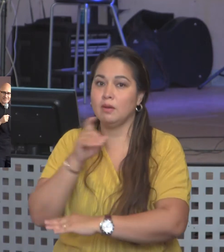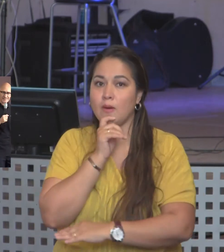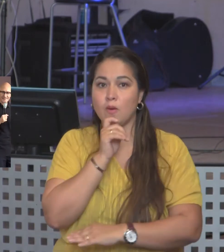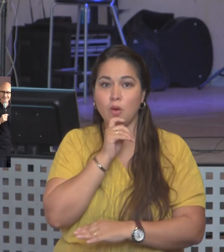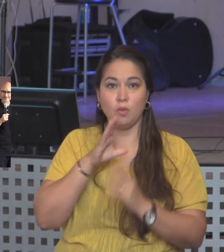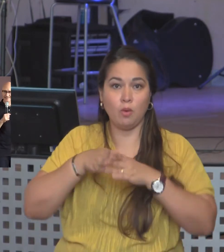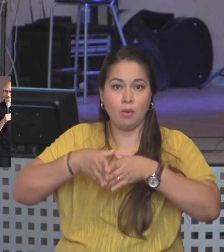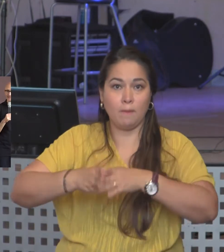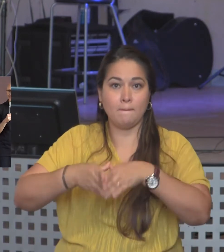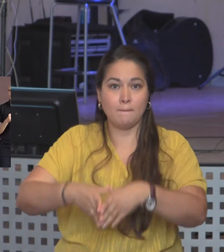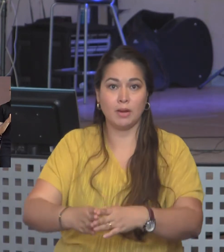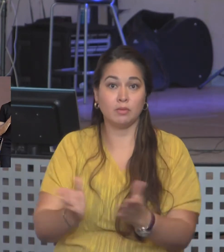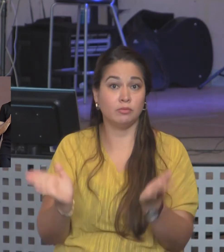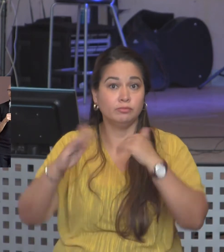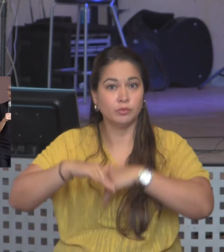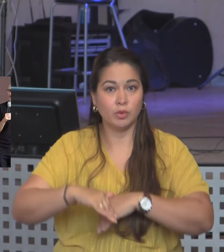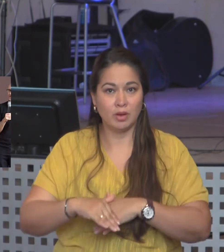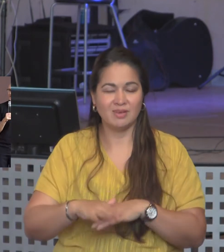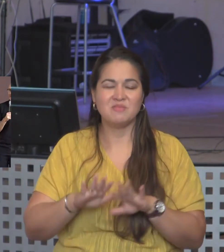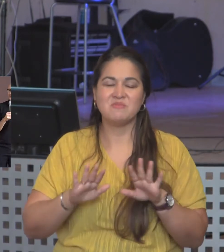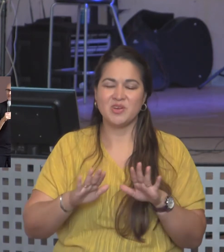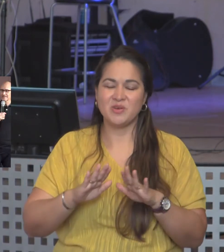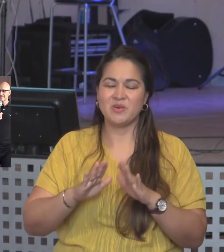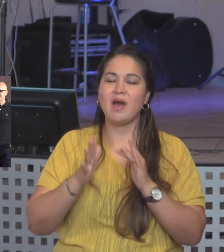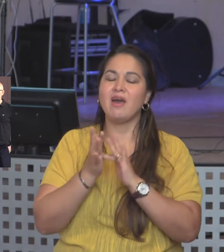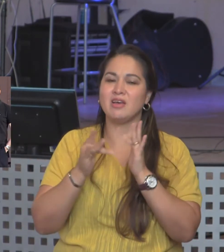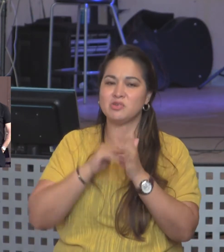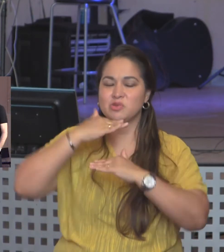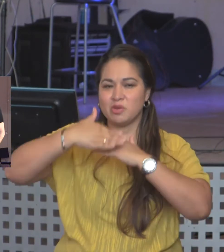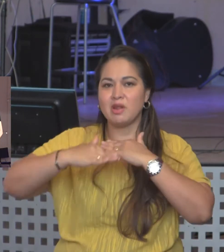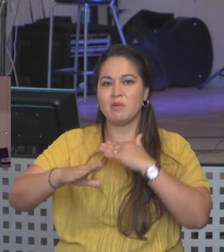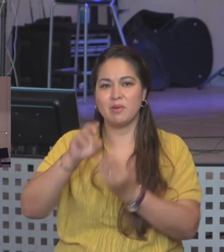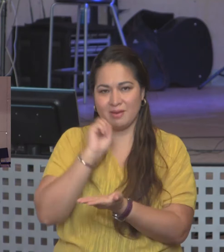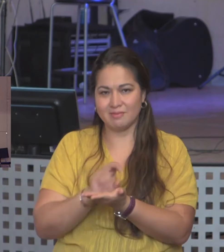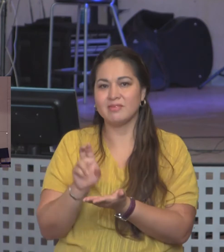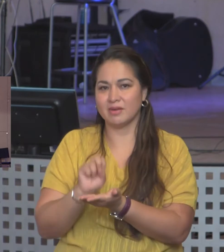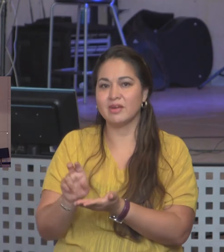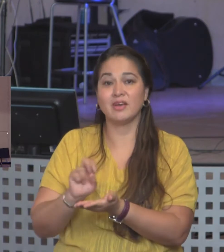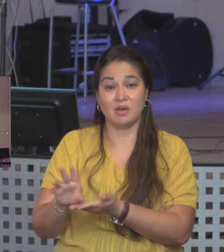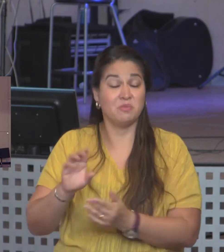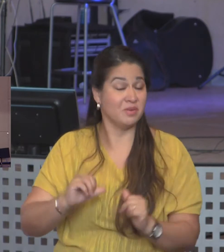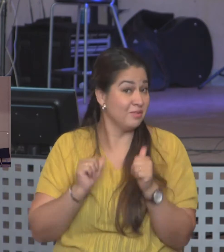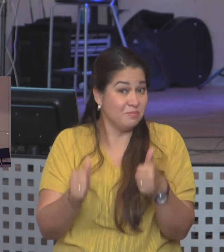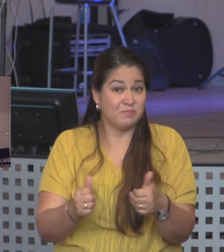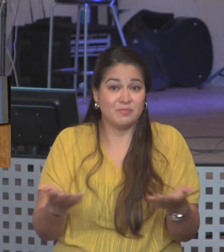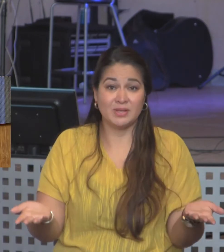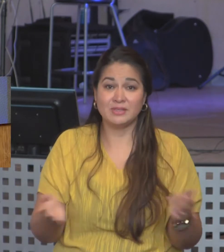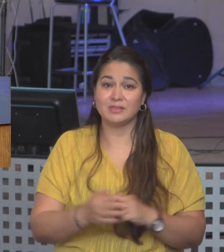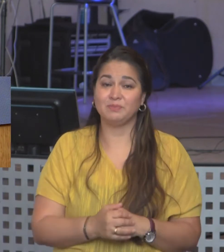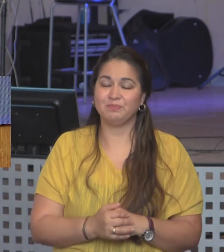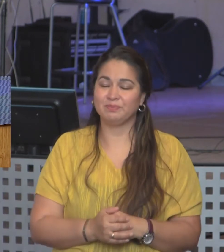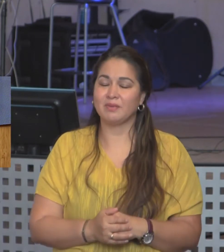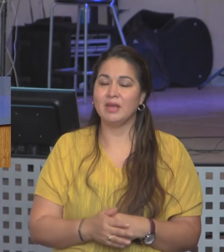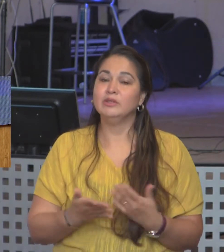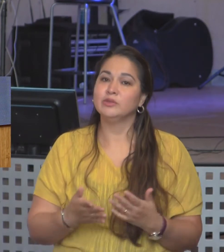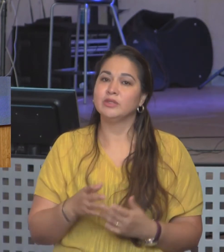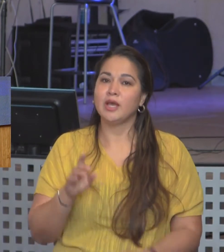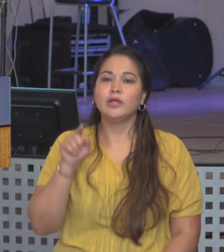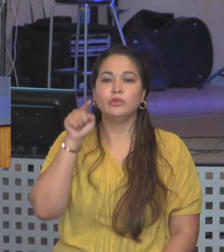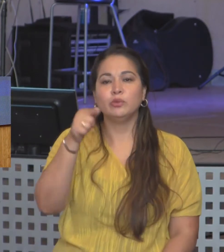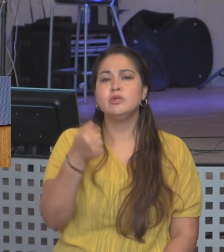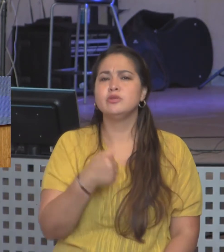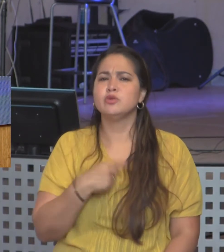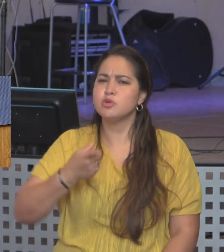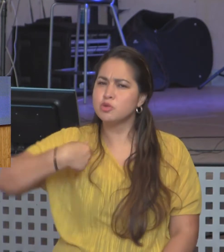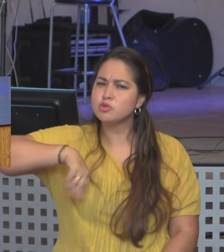las aguas. Qué bueno. ¿Sabes que tú y yo hemos sido llamados también a caminar sobre